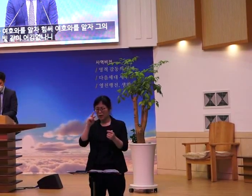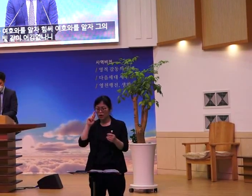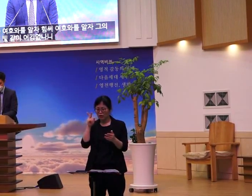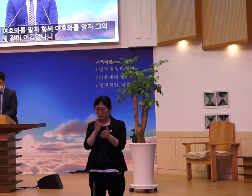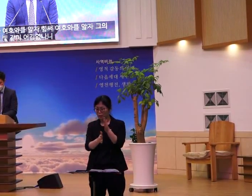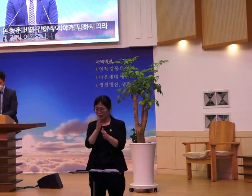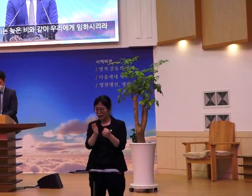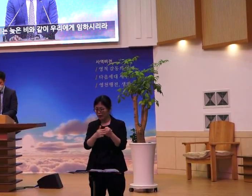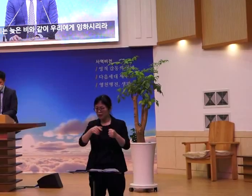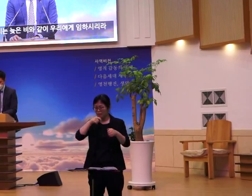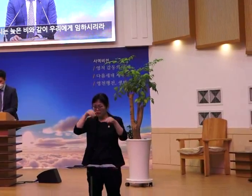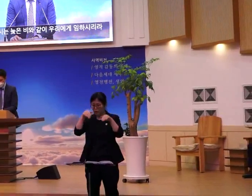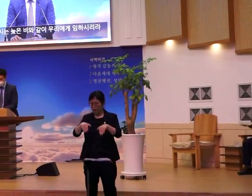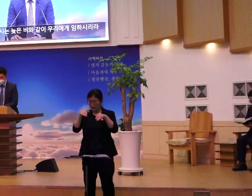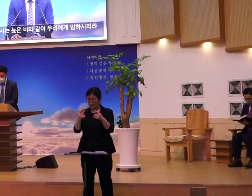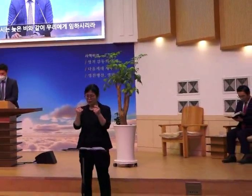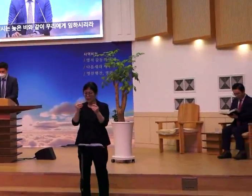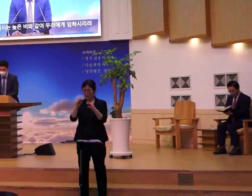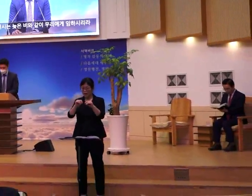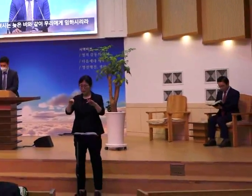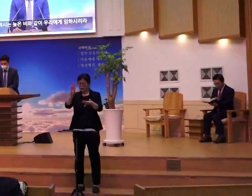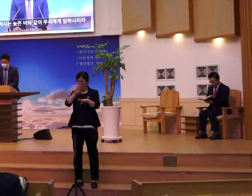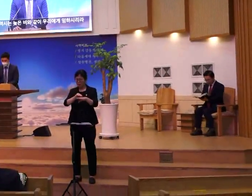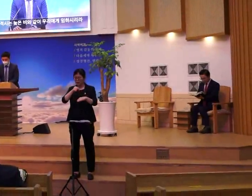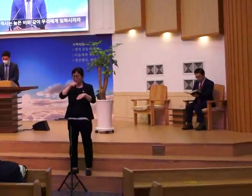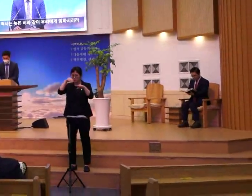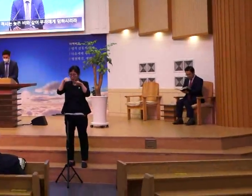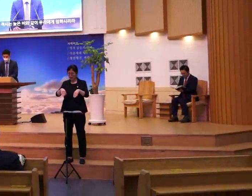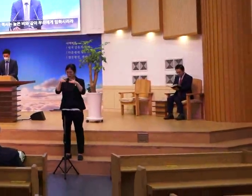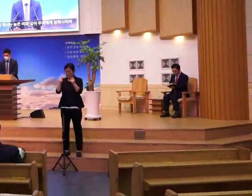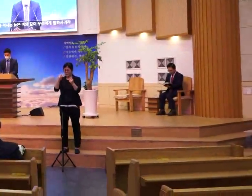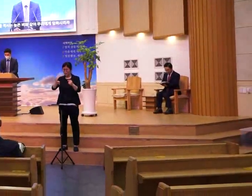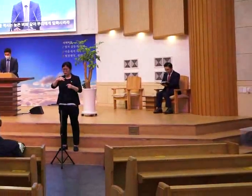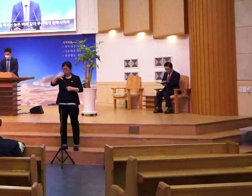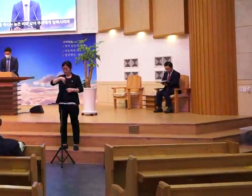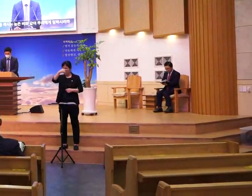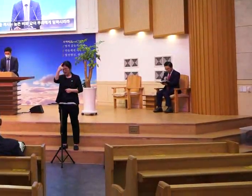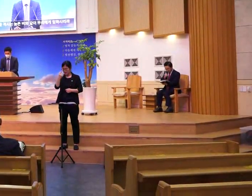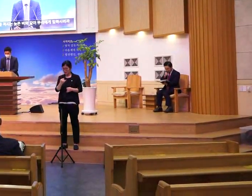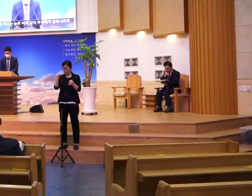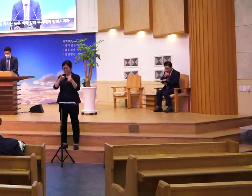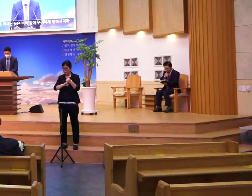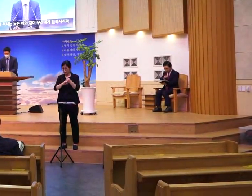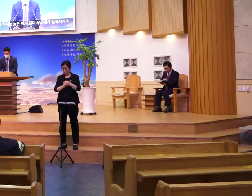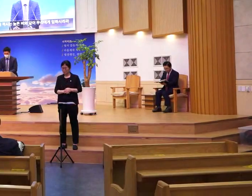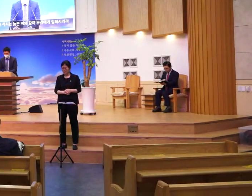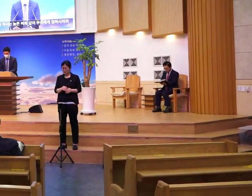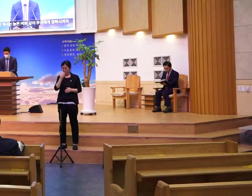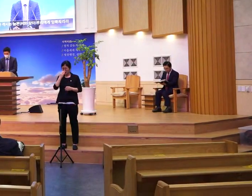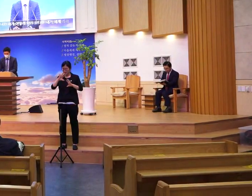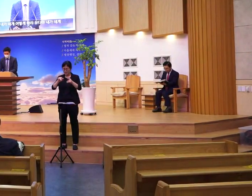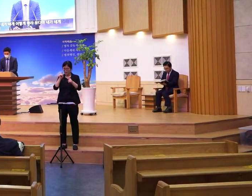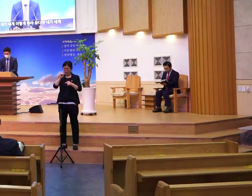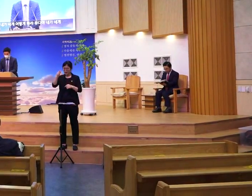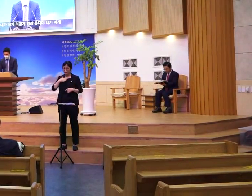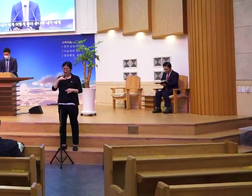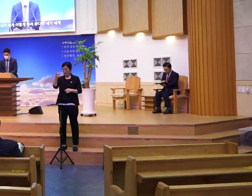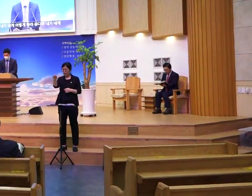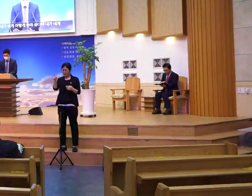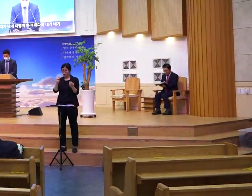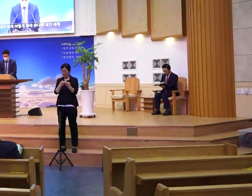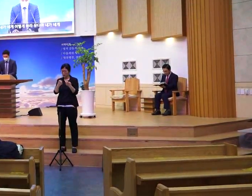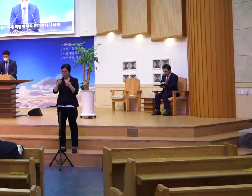새벽빛같이 어김없나니 비와 같이 땅을 적시는 늦은 비와 같이 우리에게 임하시리라 하니라.